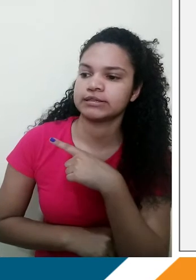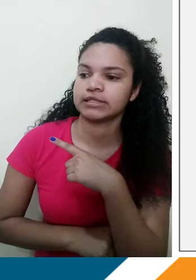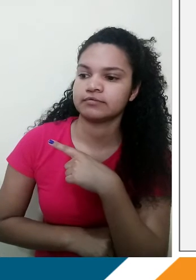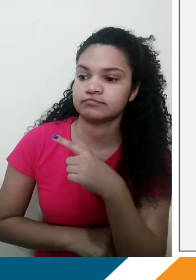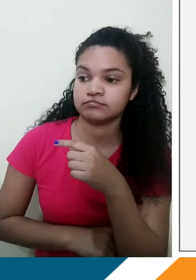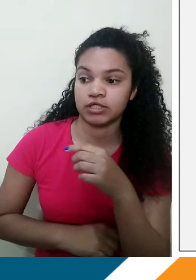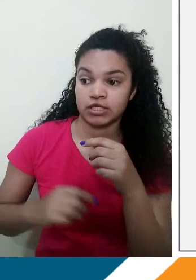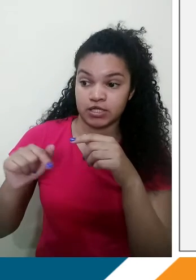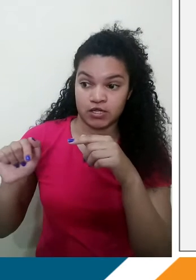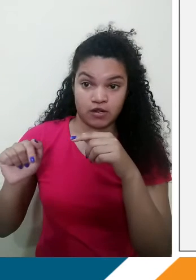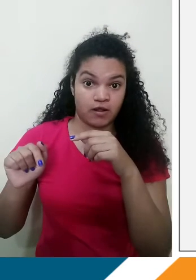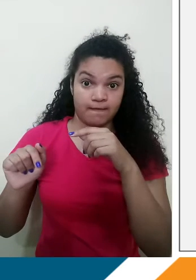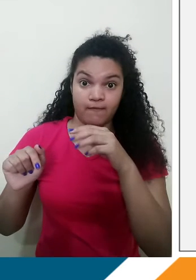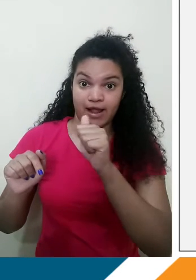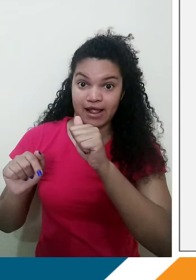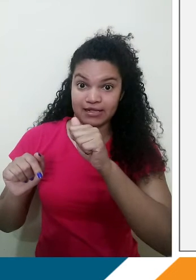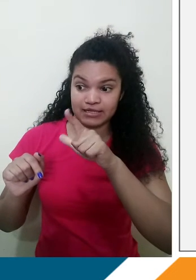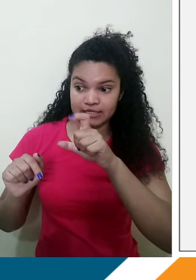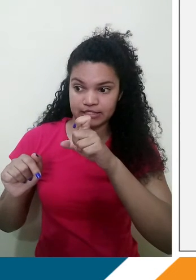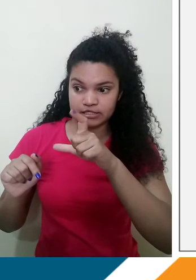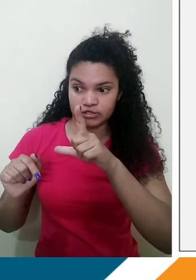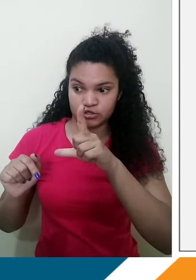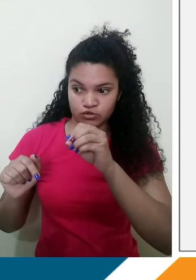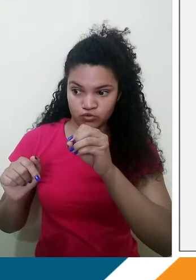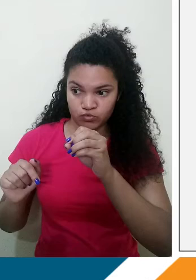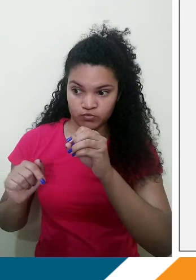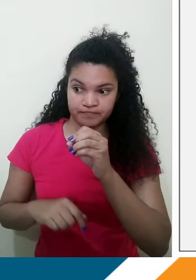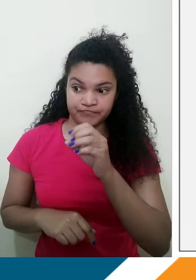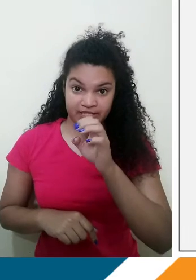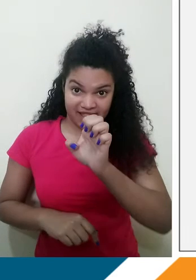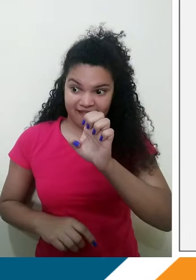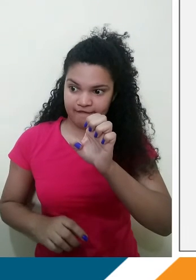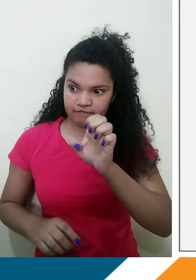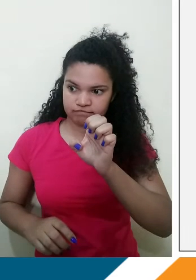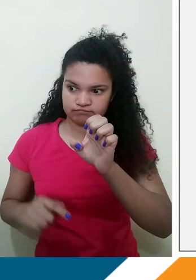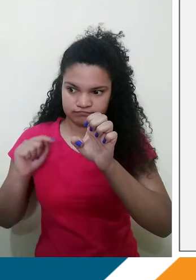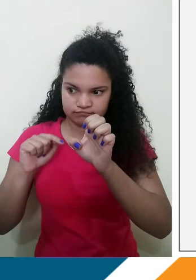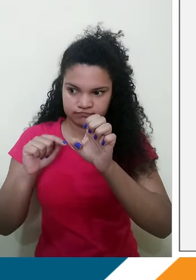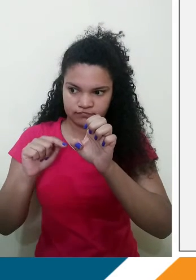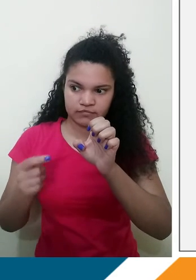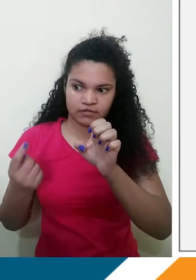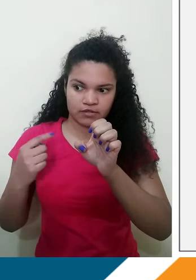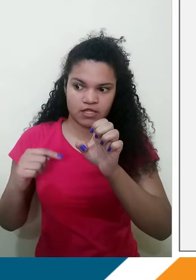E e o alelo G, e o genótipo da mãe, que conta também com o